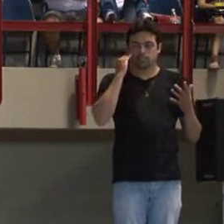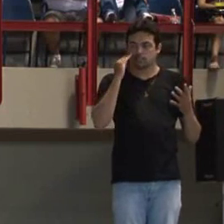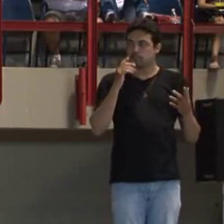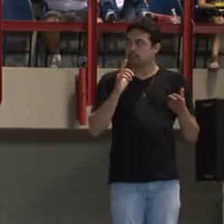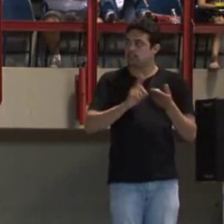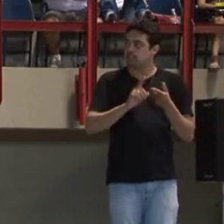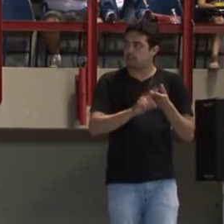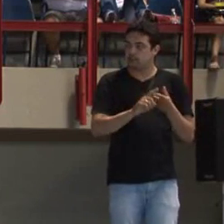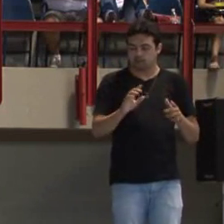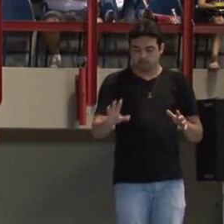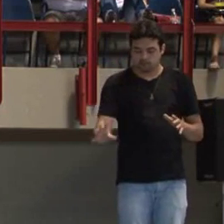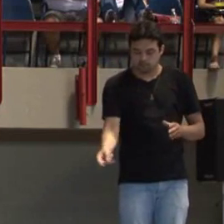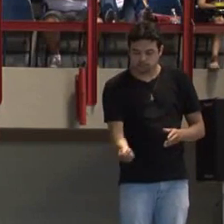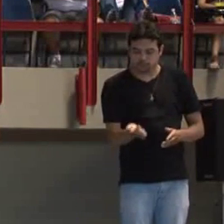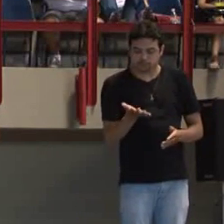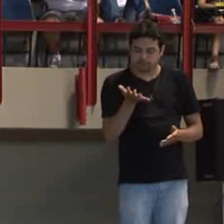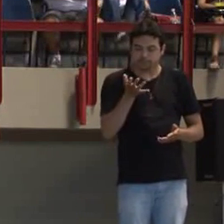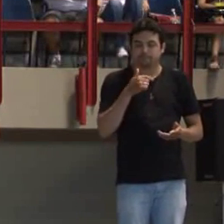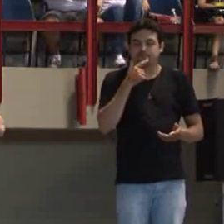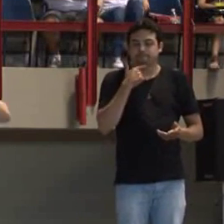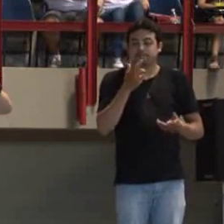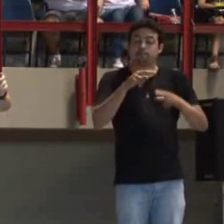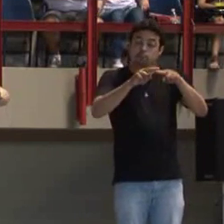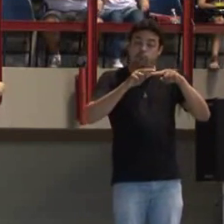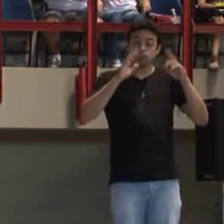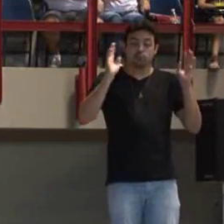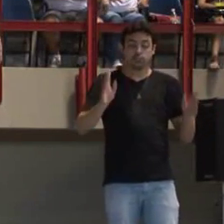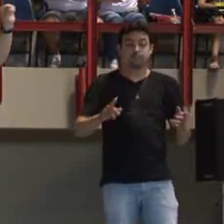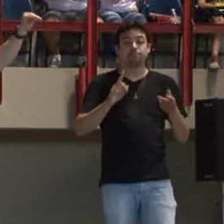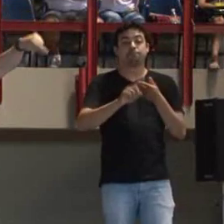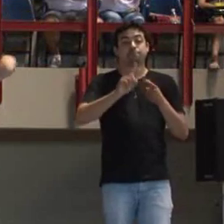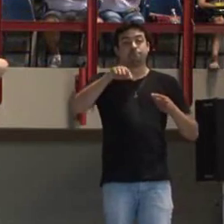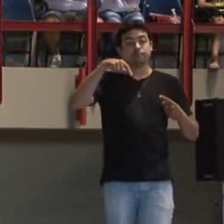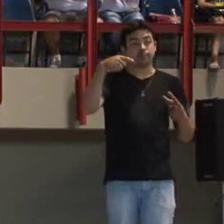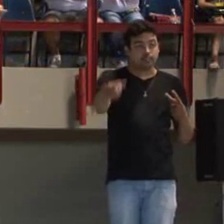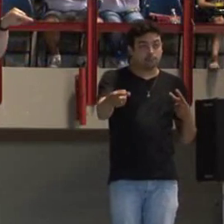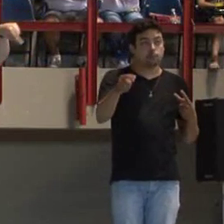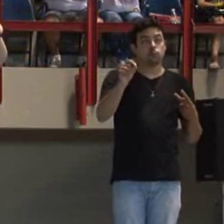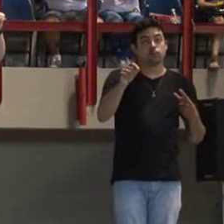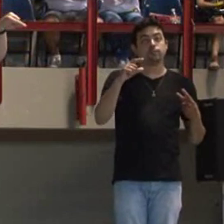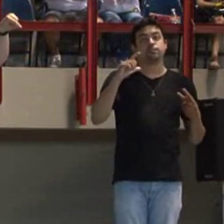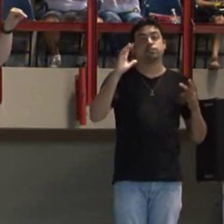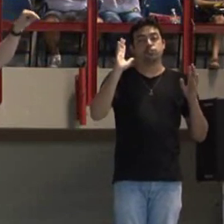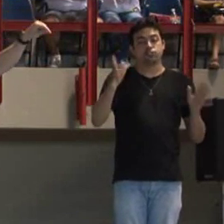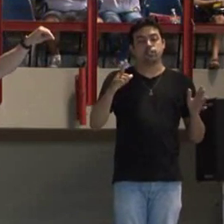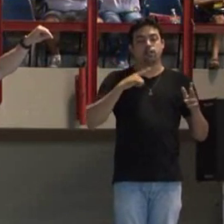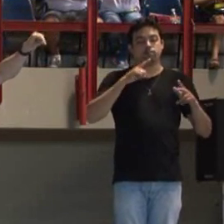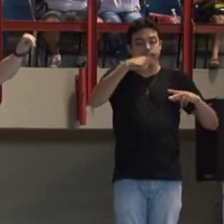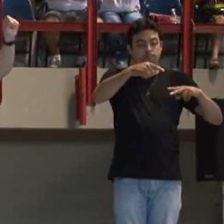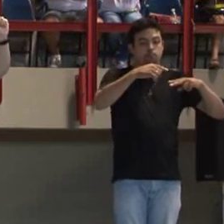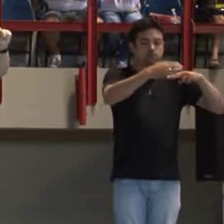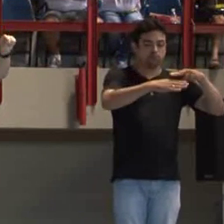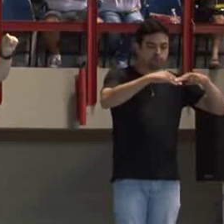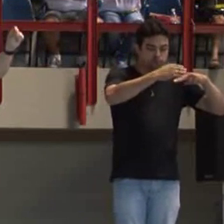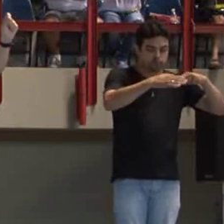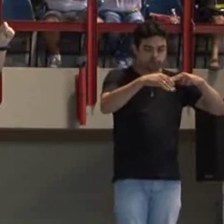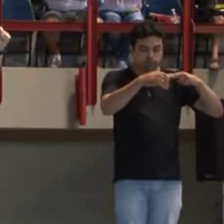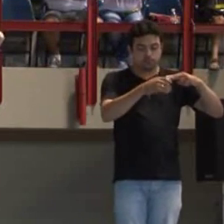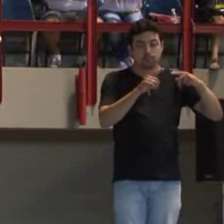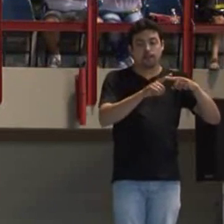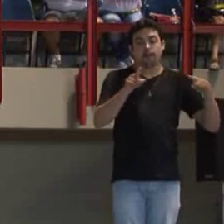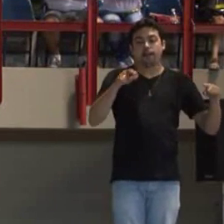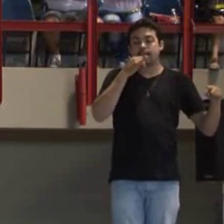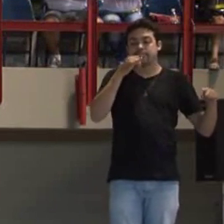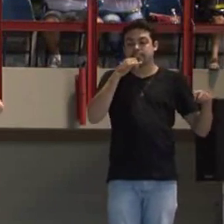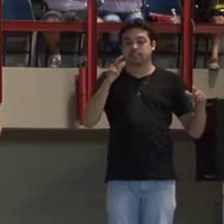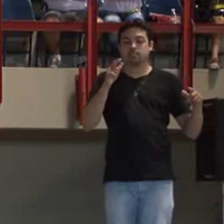você tirar uma farofa do chão, como é que tira? Tá? E depois é que se envolvia a múmia. O rico era